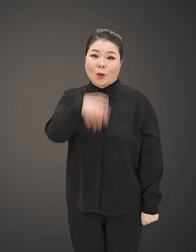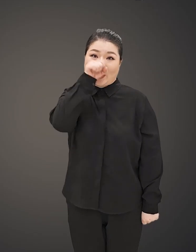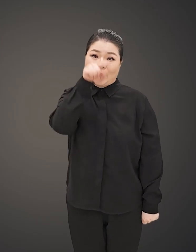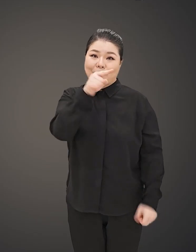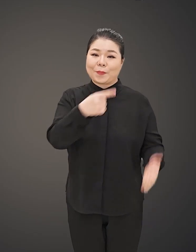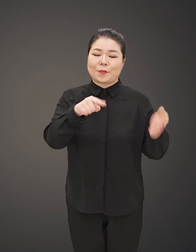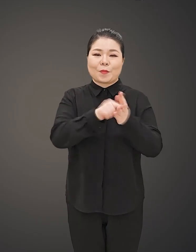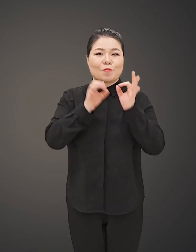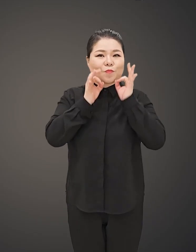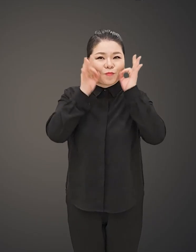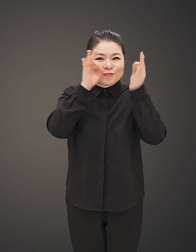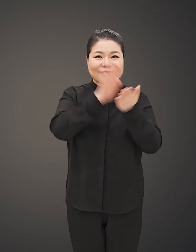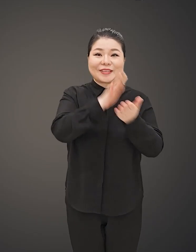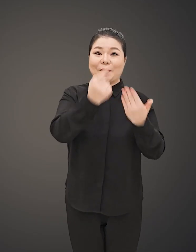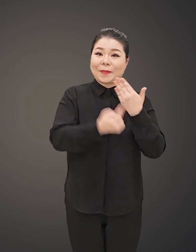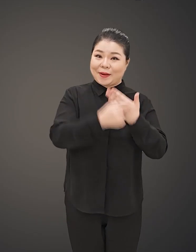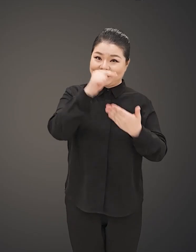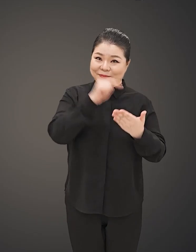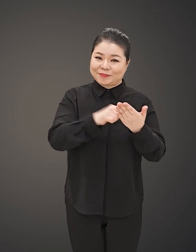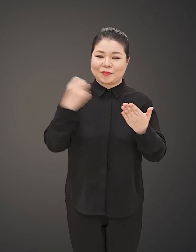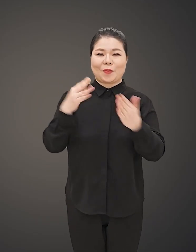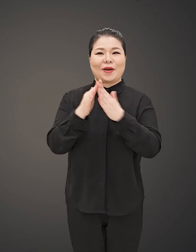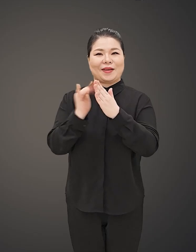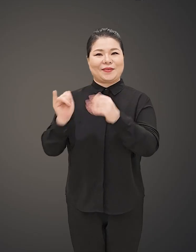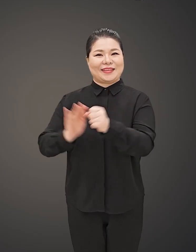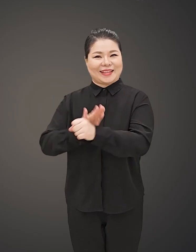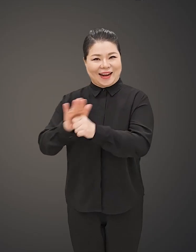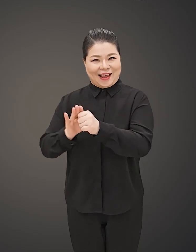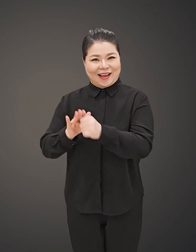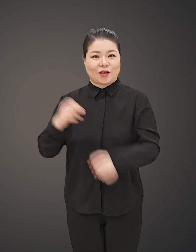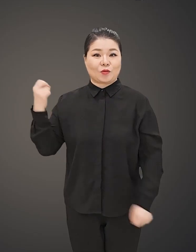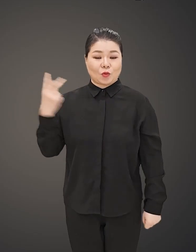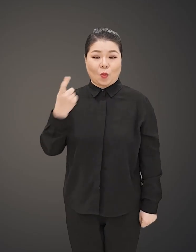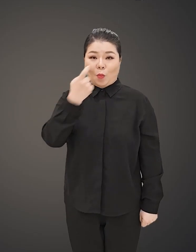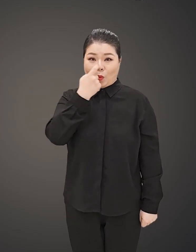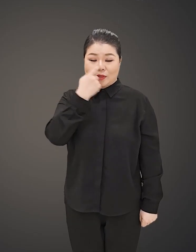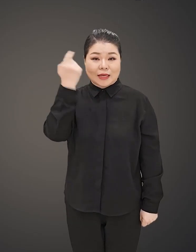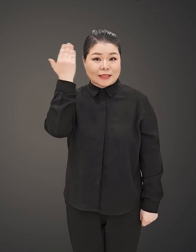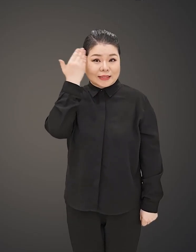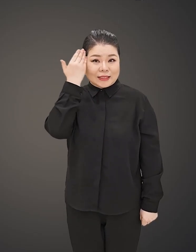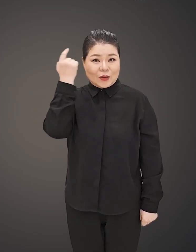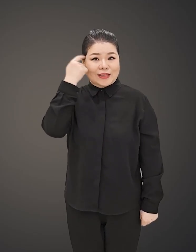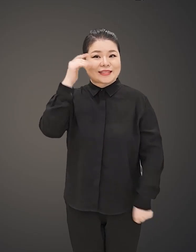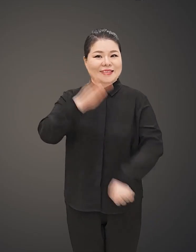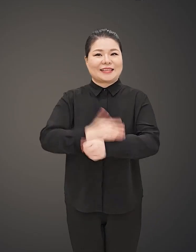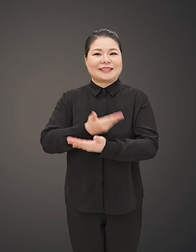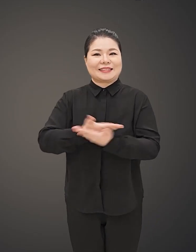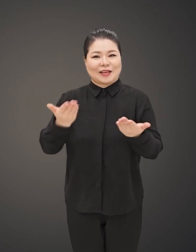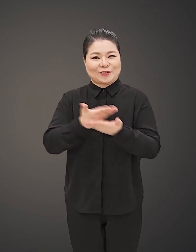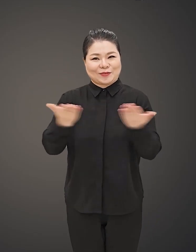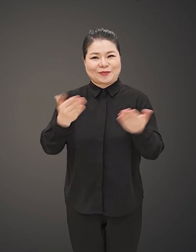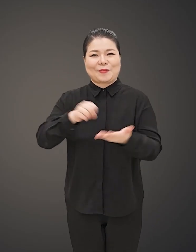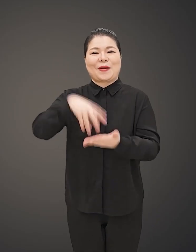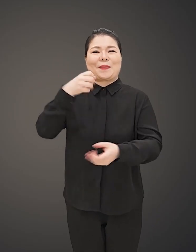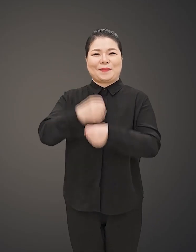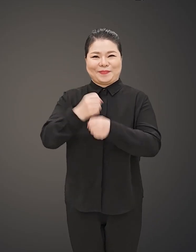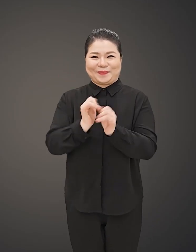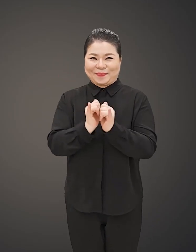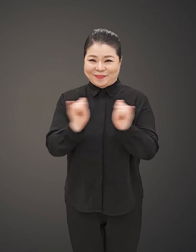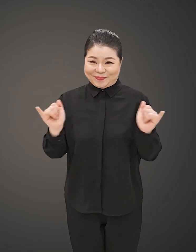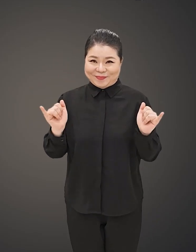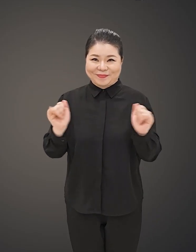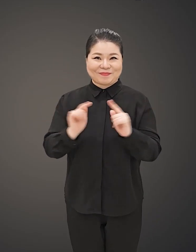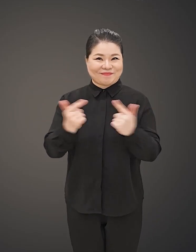좋아하는 것을 향해 달려가는 열정과 가족의 사랑. 기꺼이 자신의 지식과 지혜를 나눠주는 베이커들.